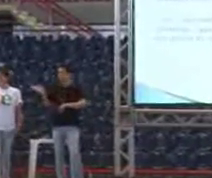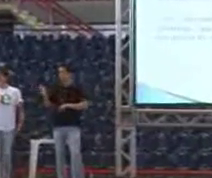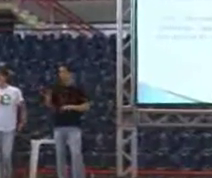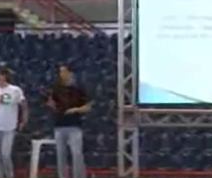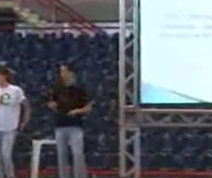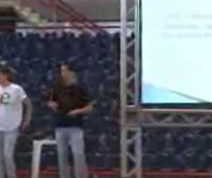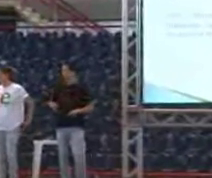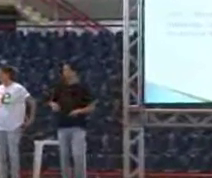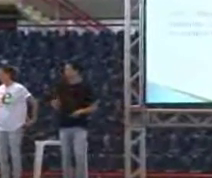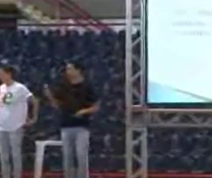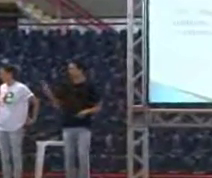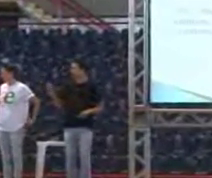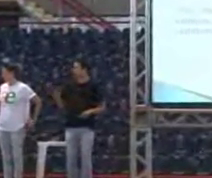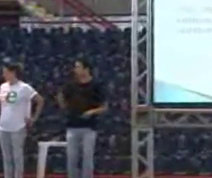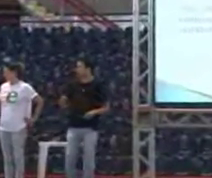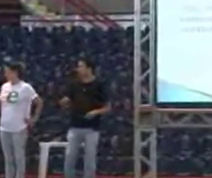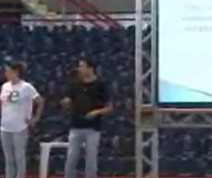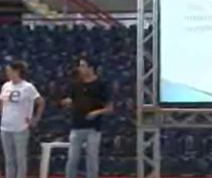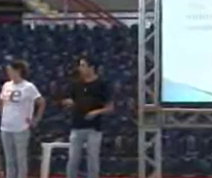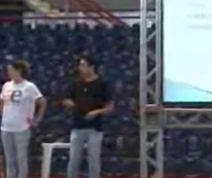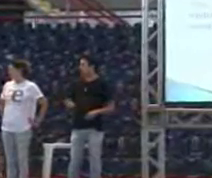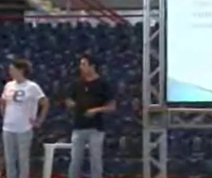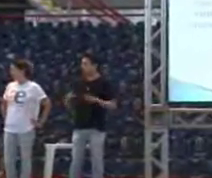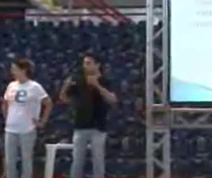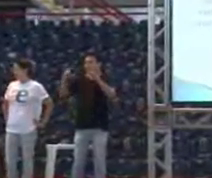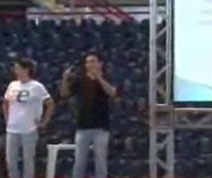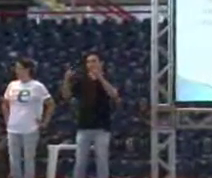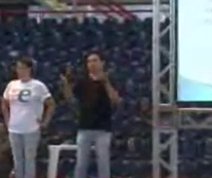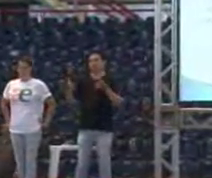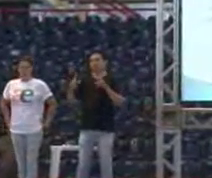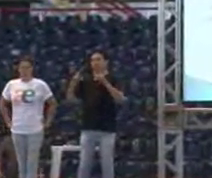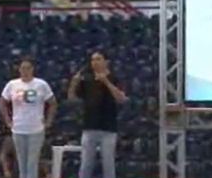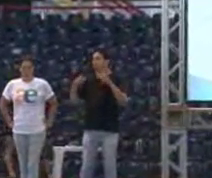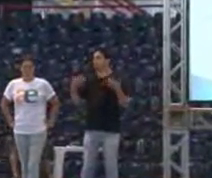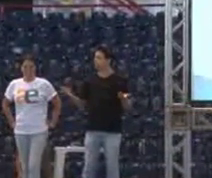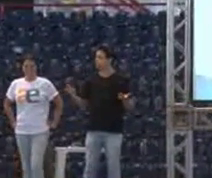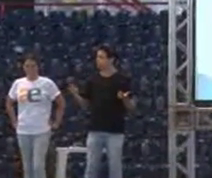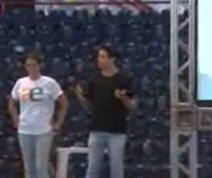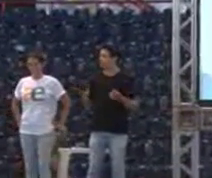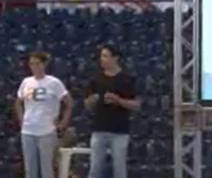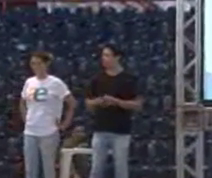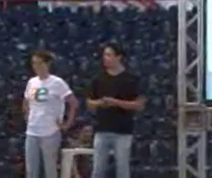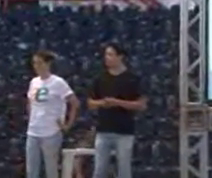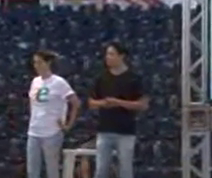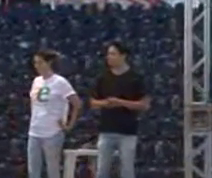tudo bem o meu nome a foto agora vão bater uma foto cada máquina